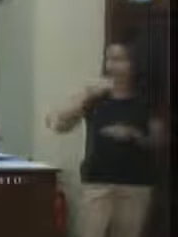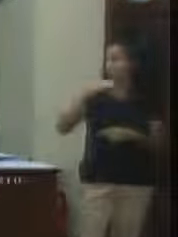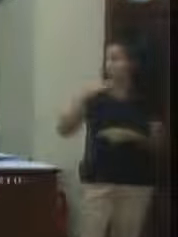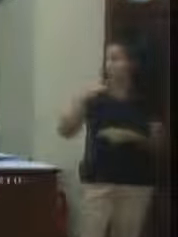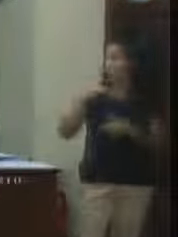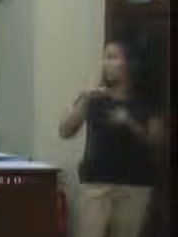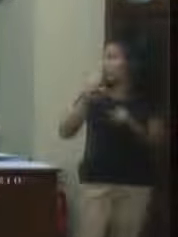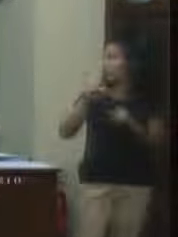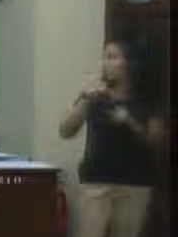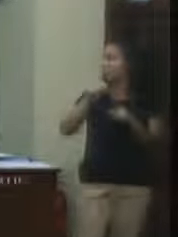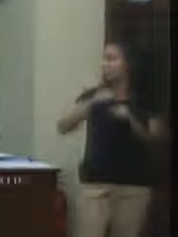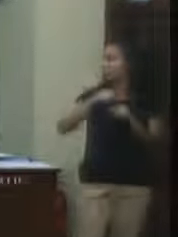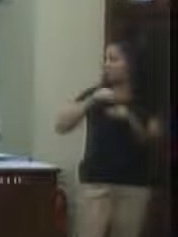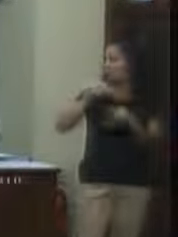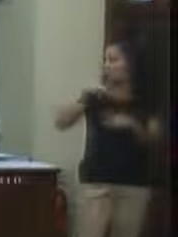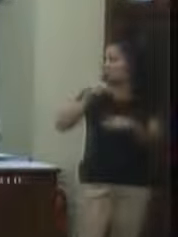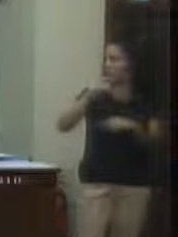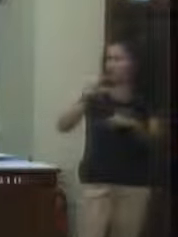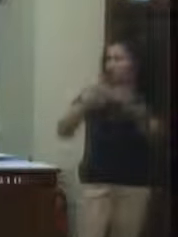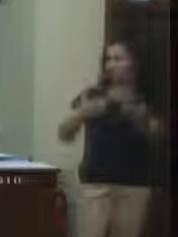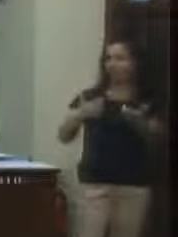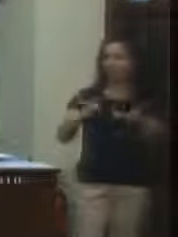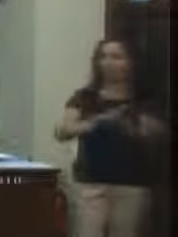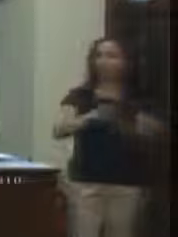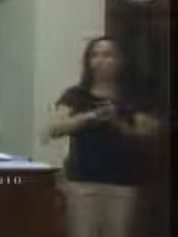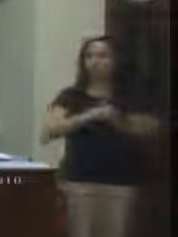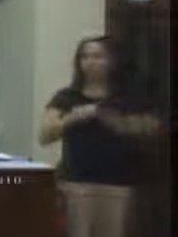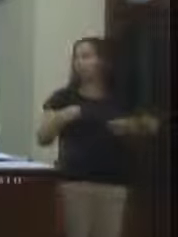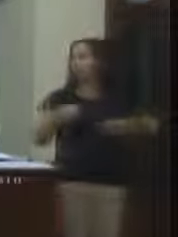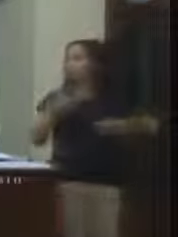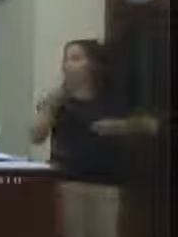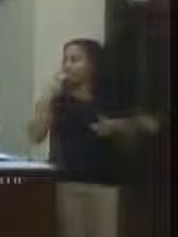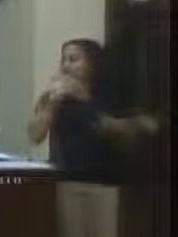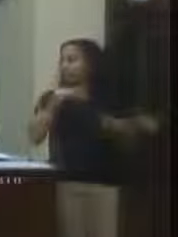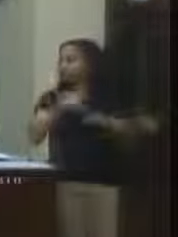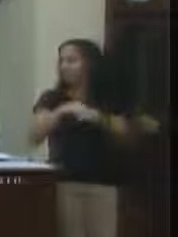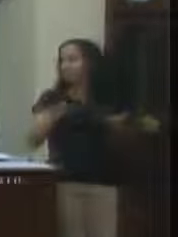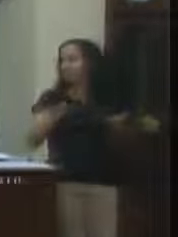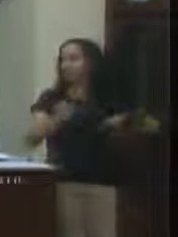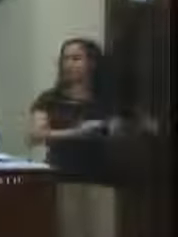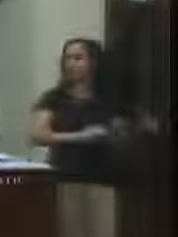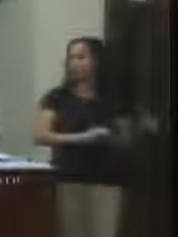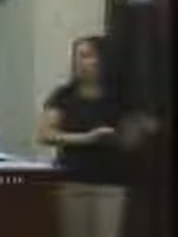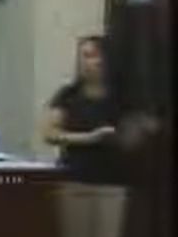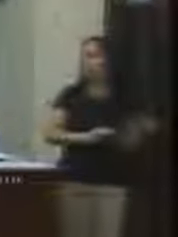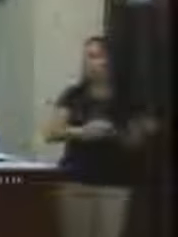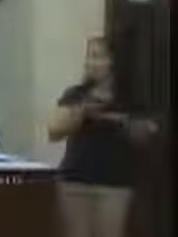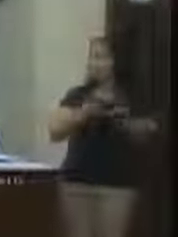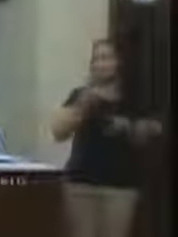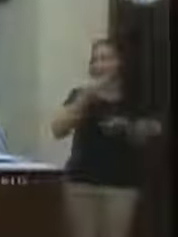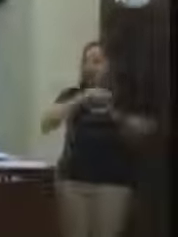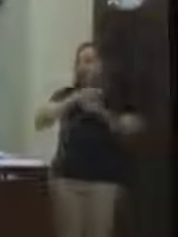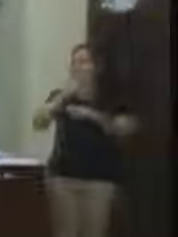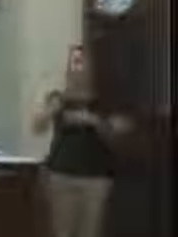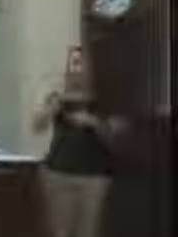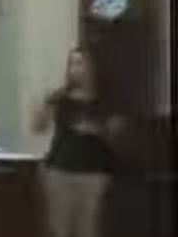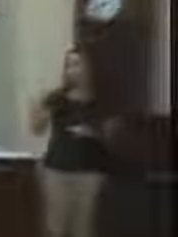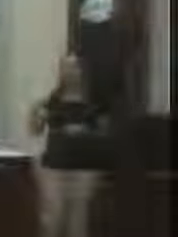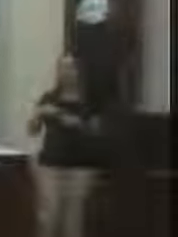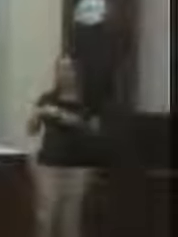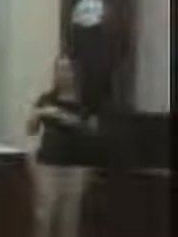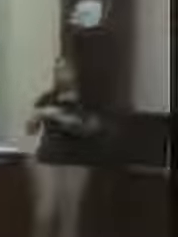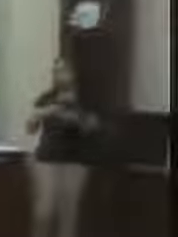19/3/2019. Não tendo mais nada para votar na noite de hoje, boa noite a todos os vereadores e